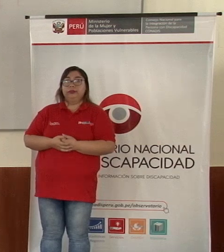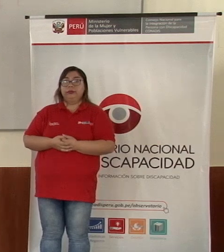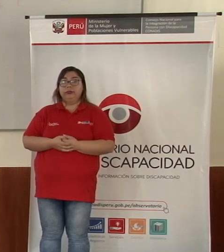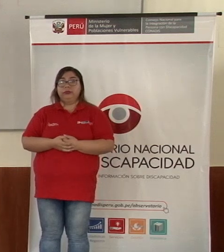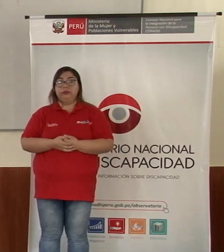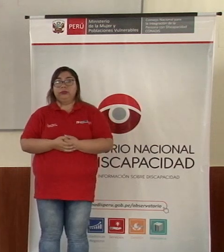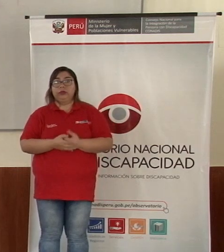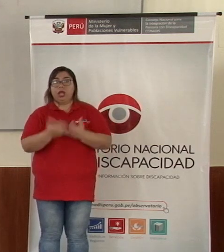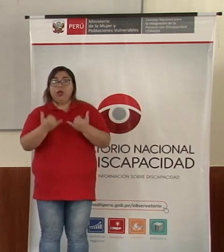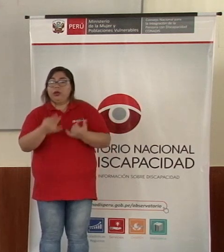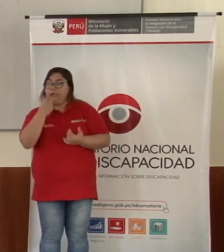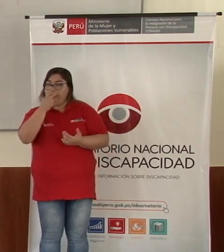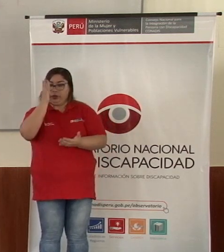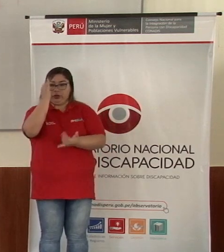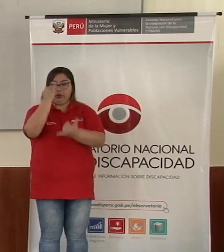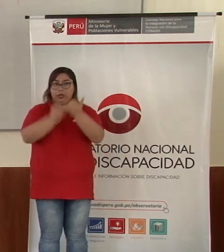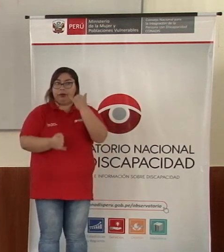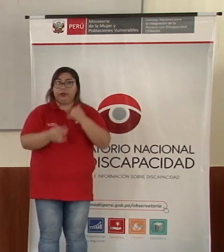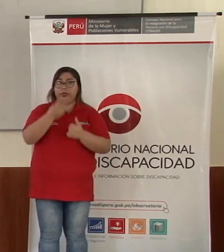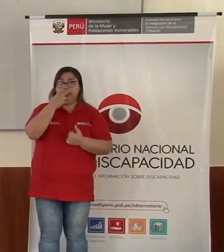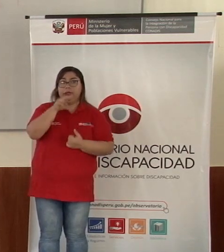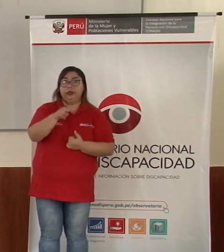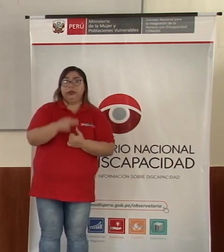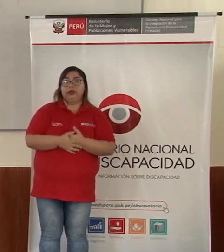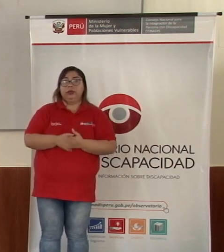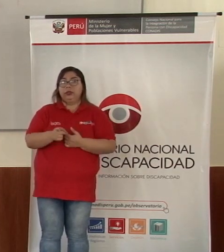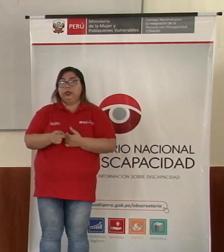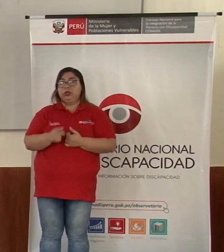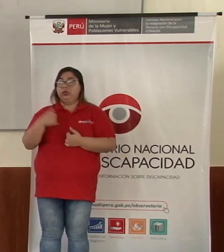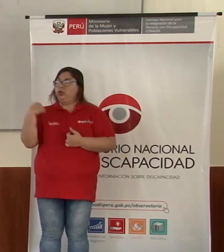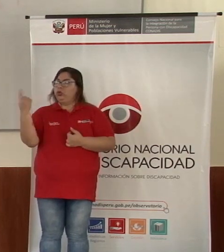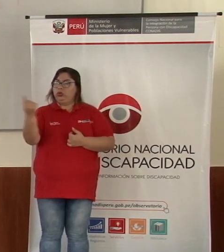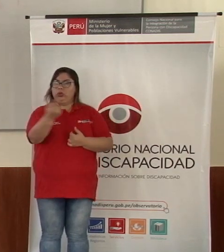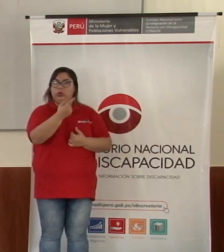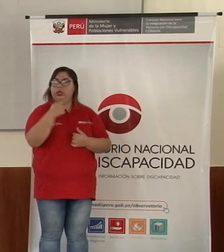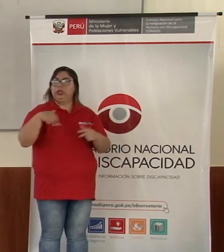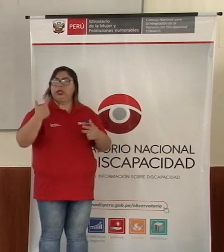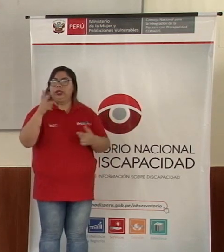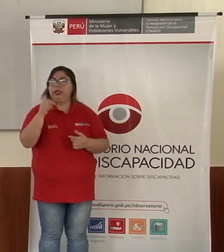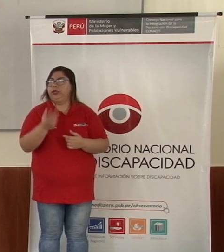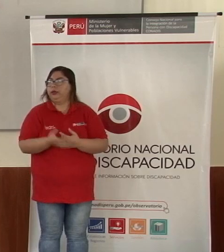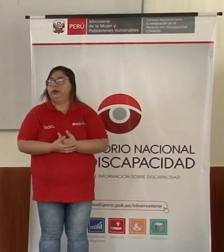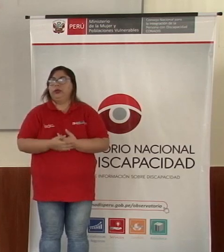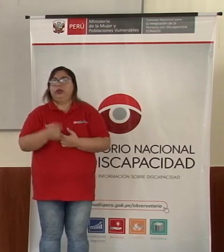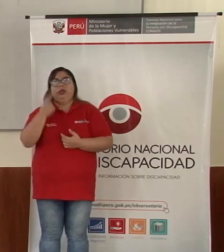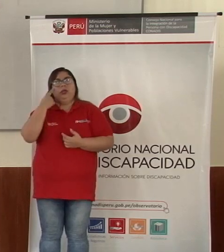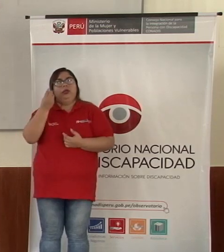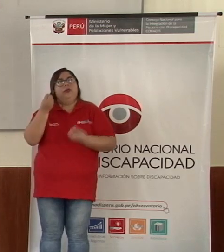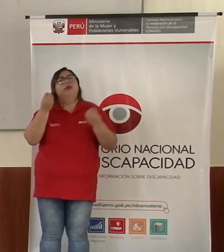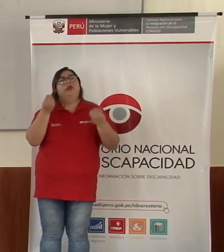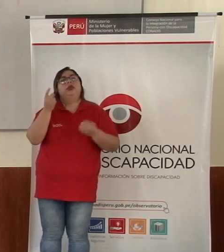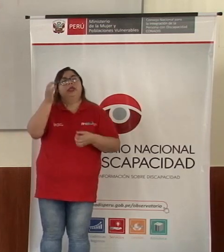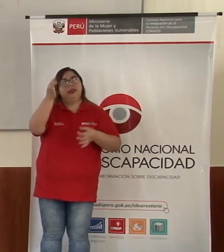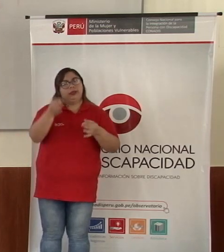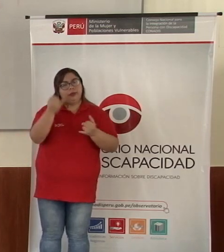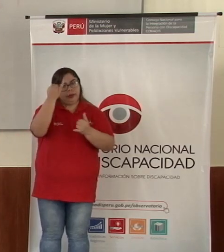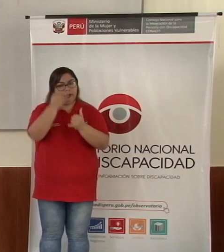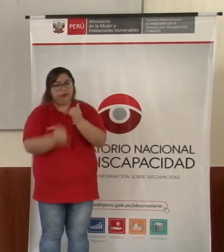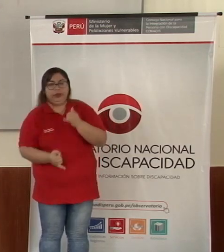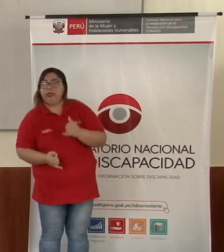¿no? Es por eso que al final ponía, la capacidad de ejercicio no todas la tienen. ¿Y por qué siempre tenemos que precisar que al